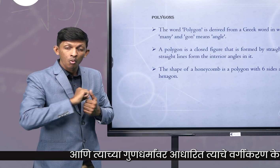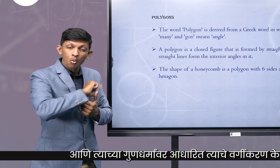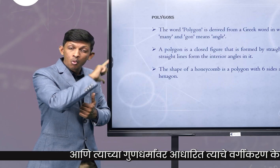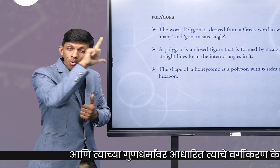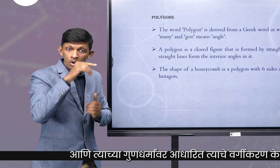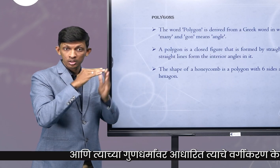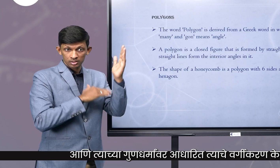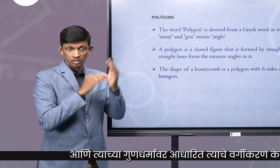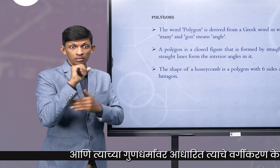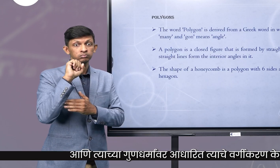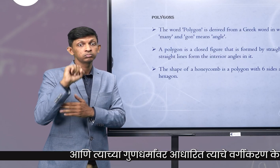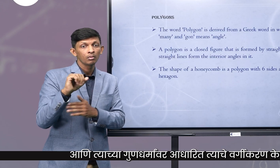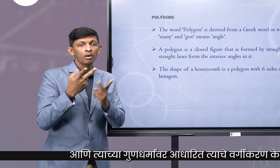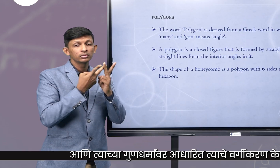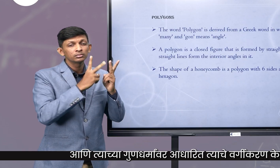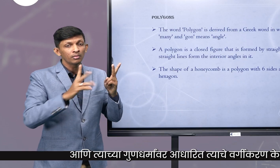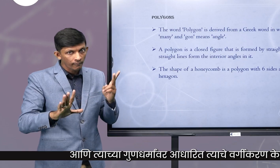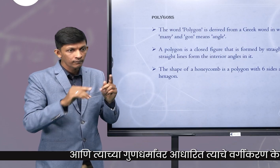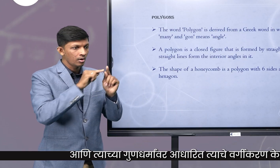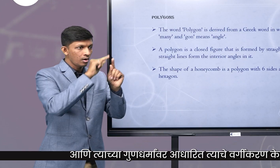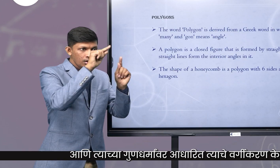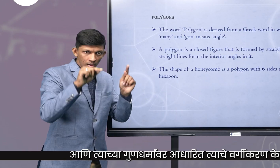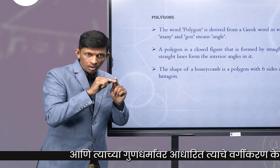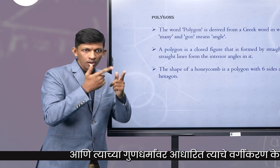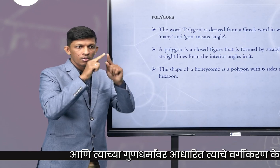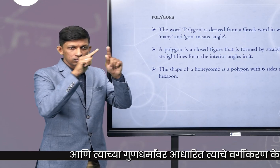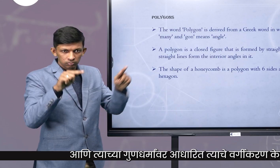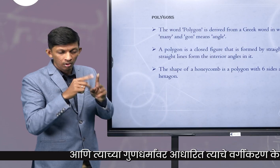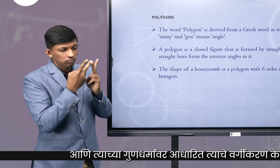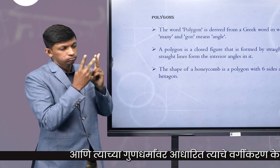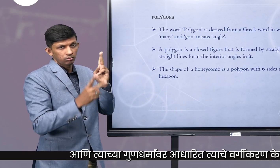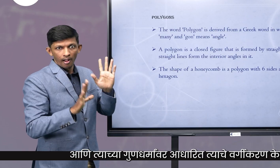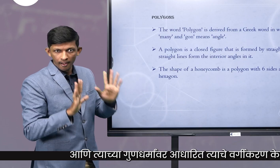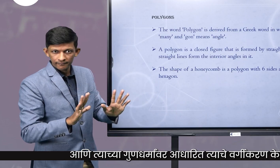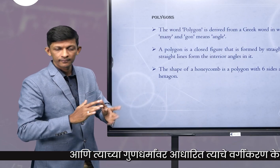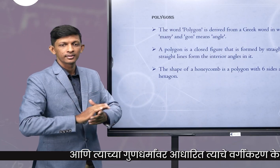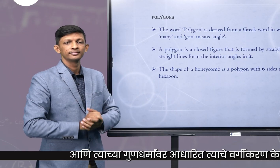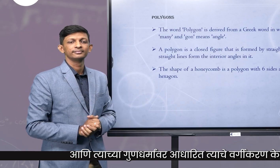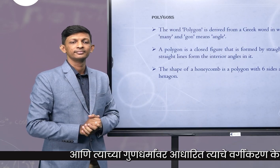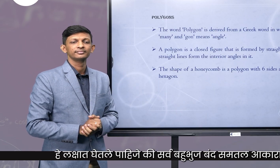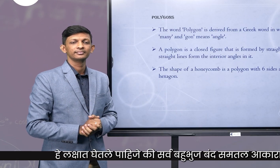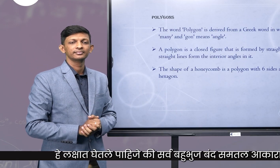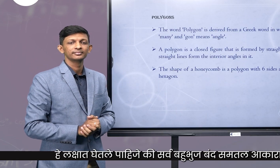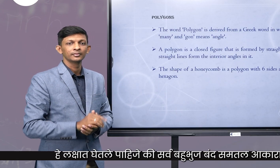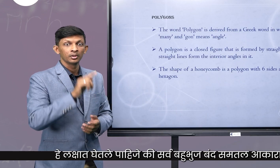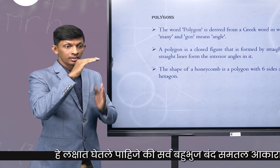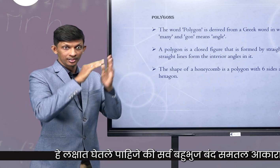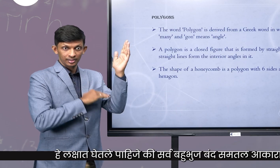आधारित त्याचे वर्गीकरण केले जाते. हे लक्षात घेतले पाहिजे की